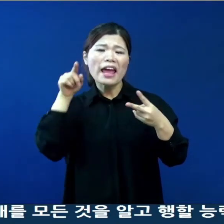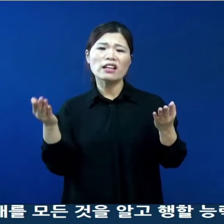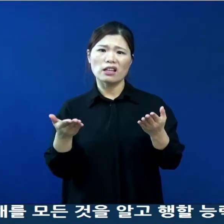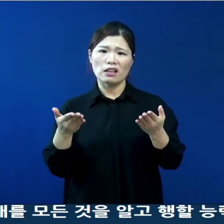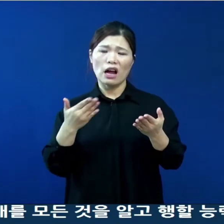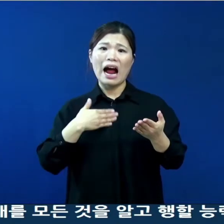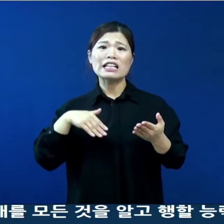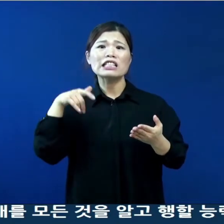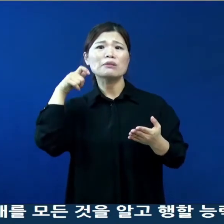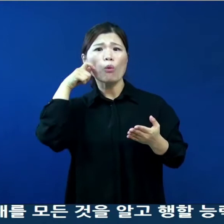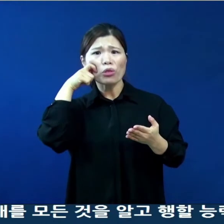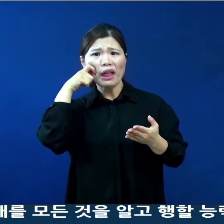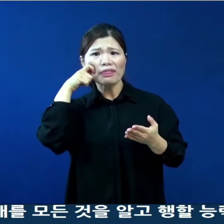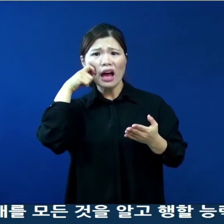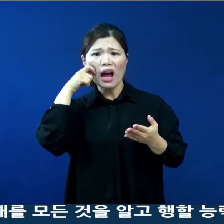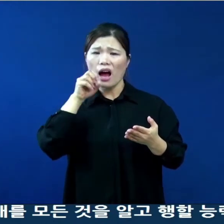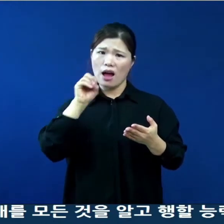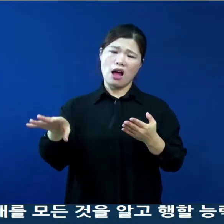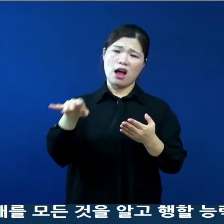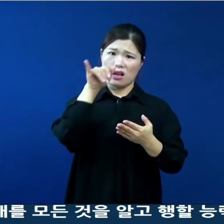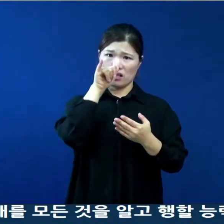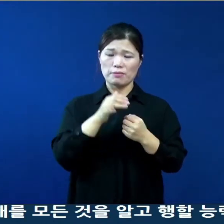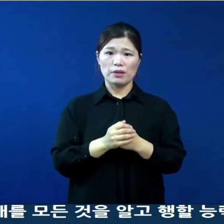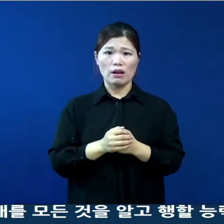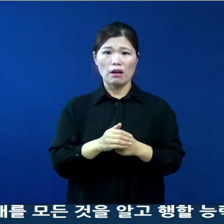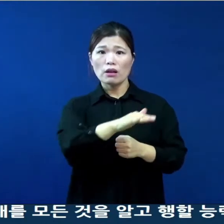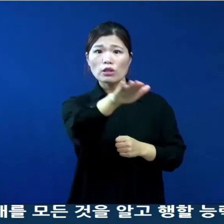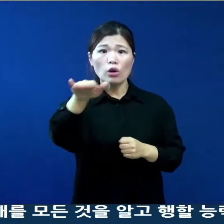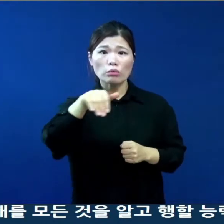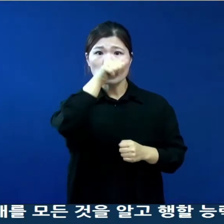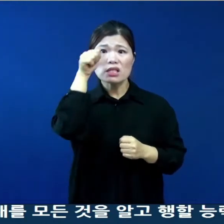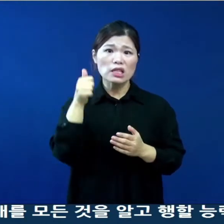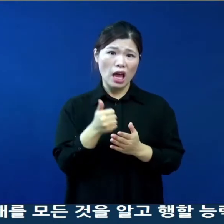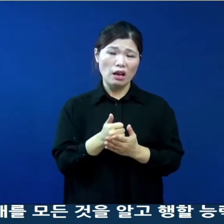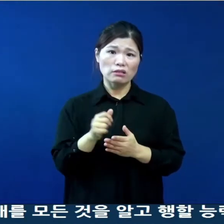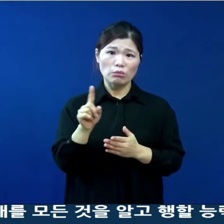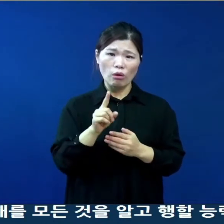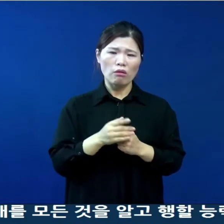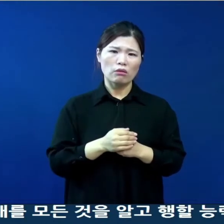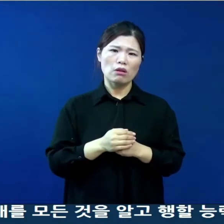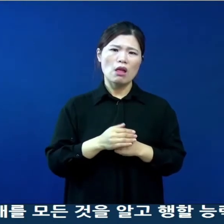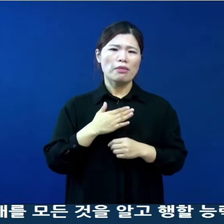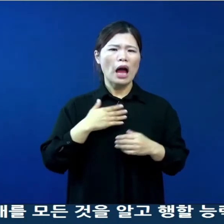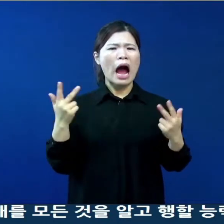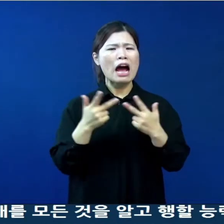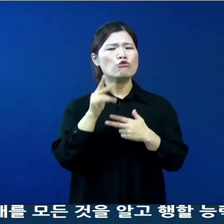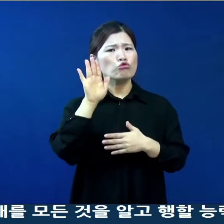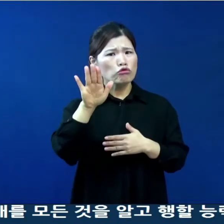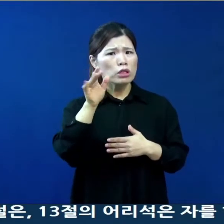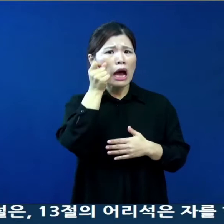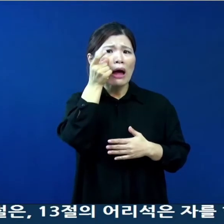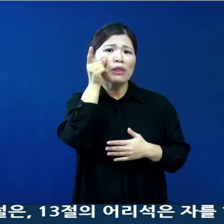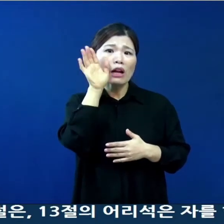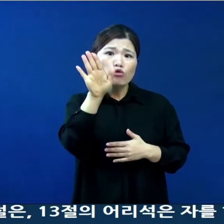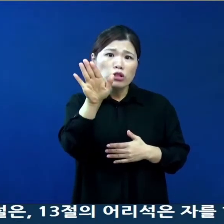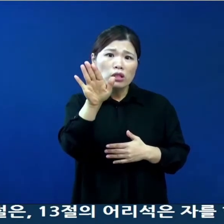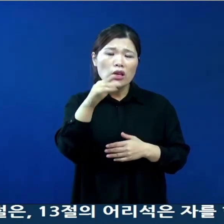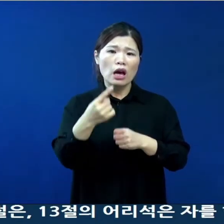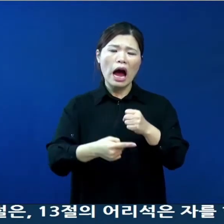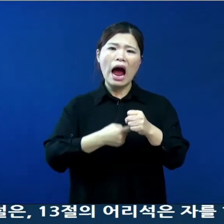못하는 인생들이다 라고 말하는 것입니다. 여러분, 우리 인생은 우리가 한 주 뒤, 한 달 뒤, 한